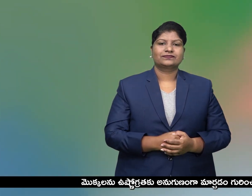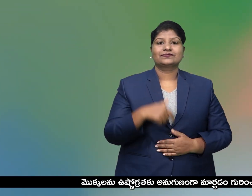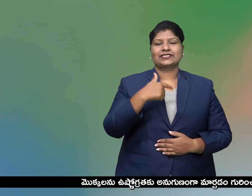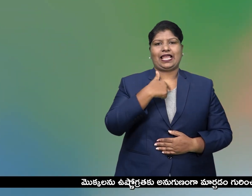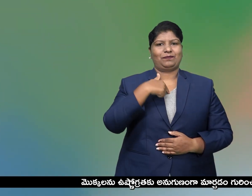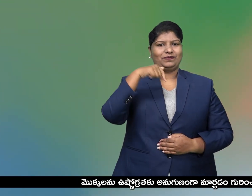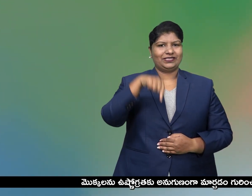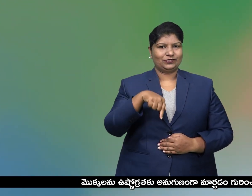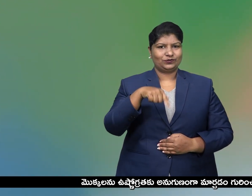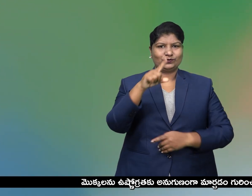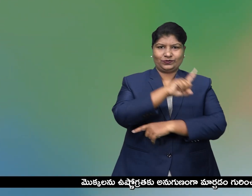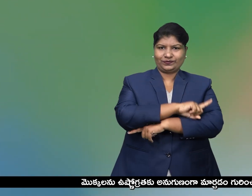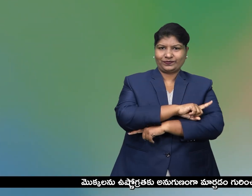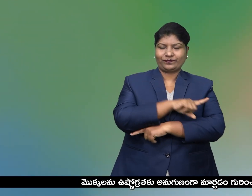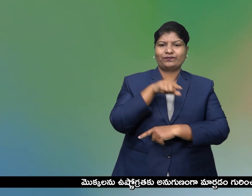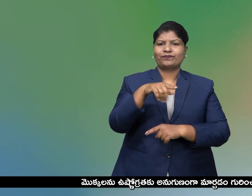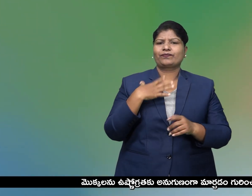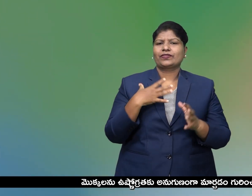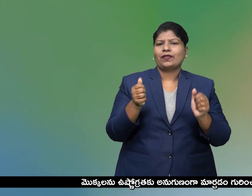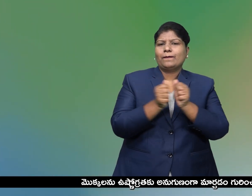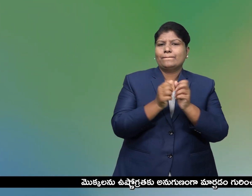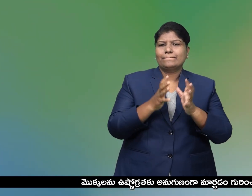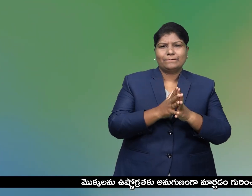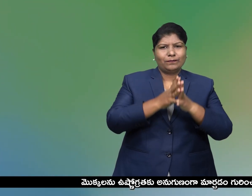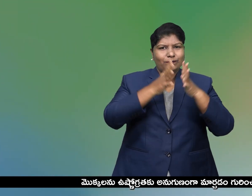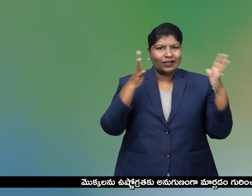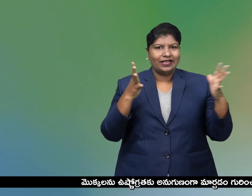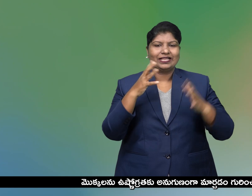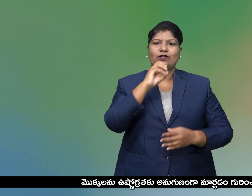మొక్కలను ఉష్ణోగ్రతకు అనుగుణంగా మార్చడం గురించి